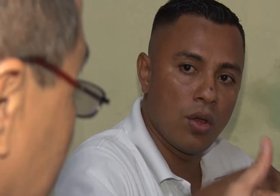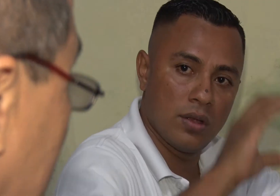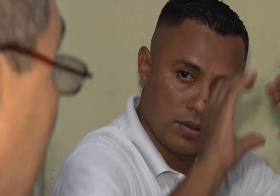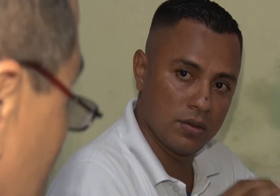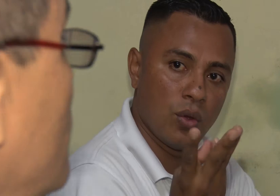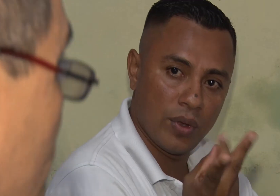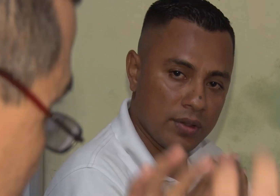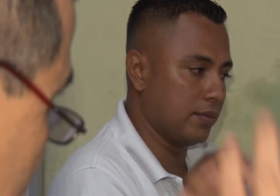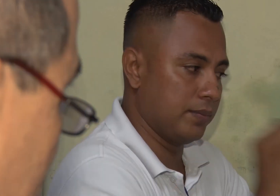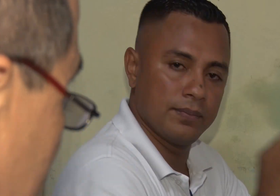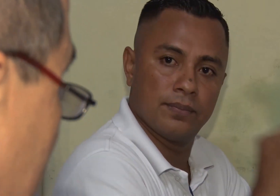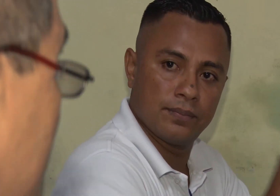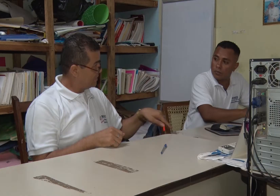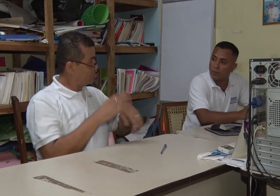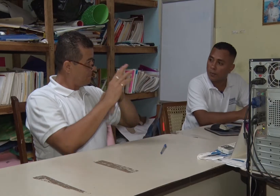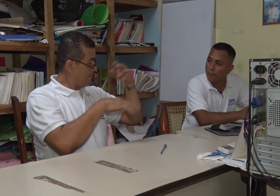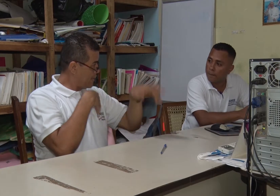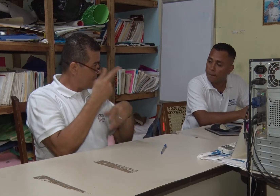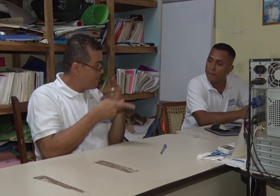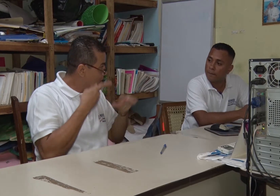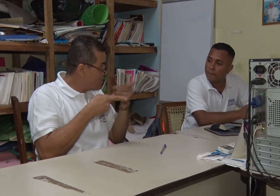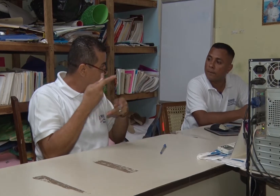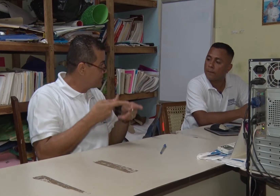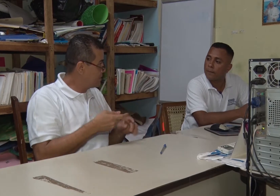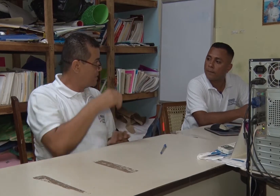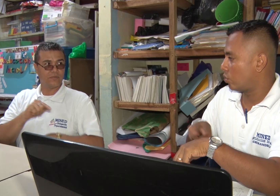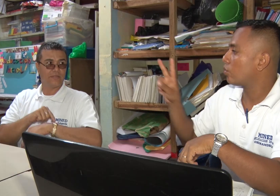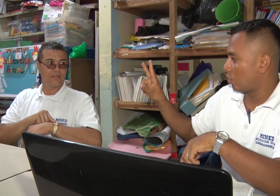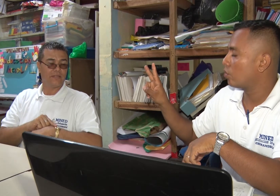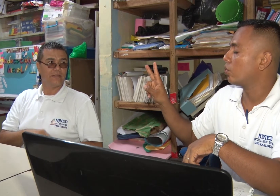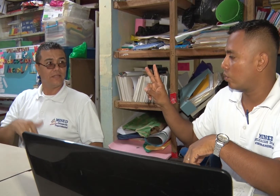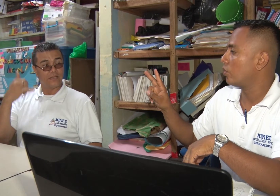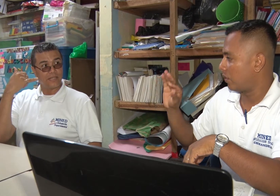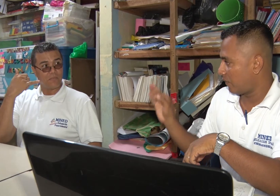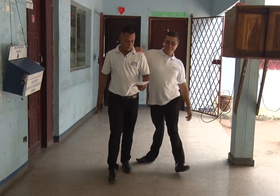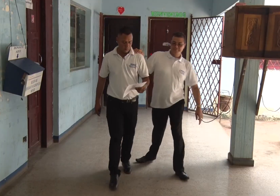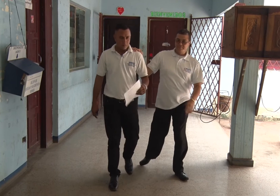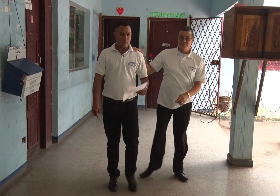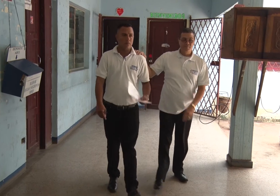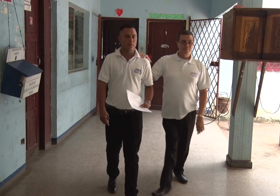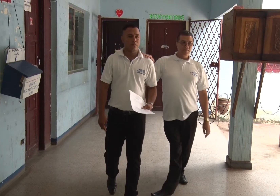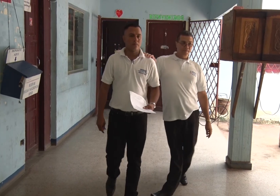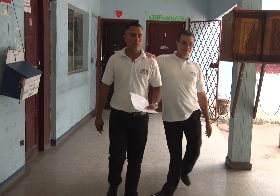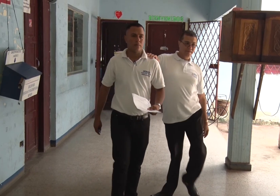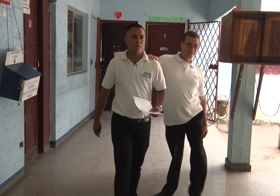departamento de Chinandega. Junto con su compañero de trabajo, Mauricio Sosa, que posee discapacidad